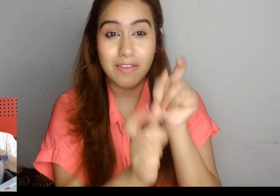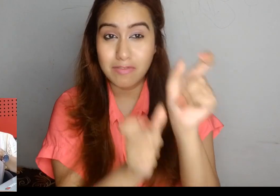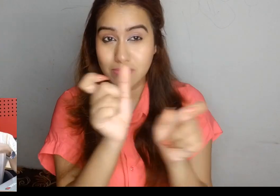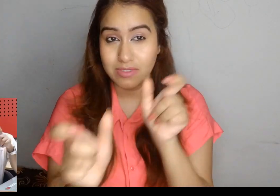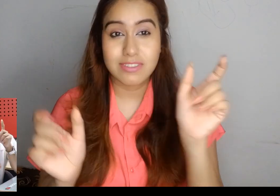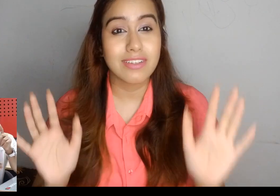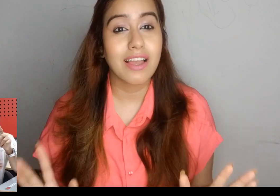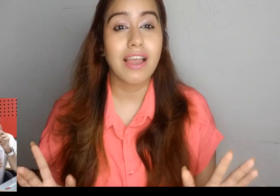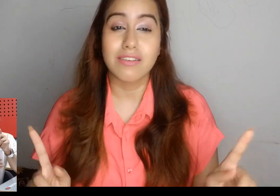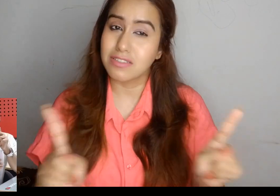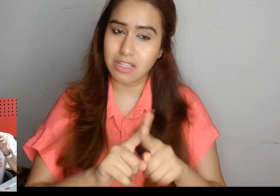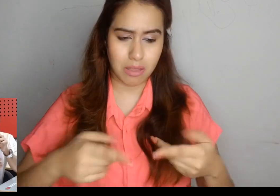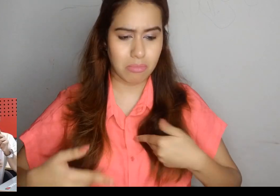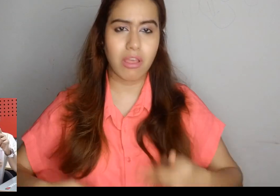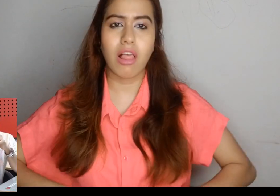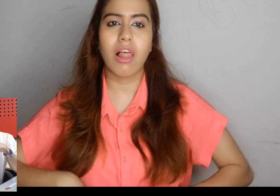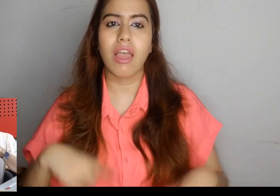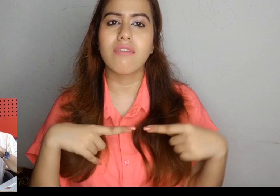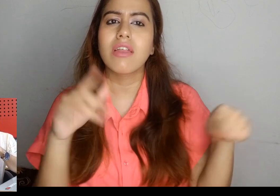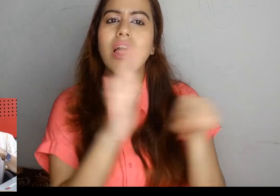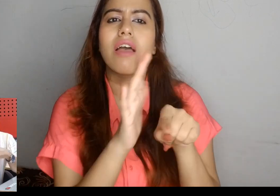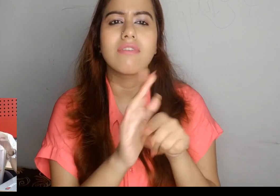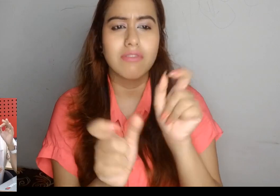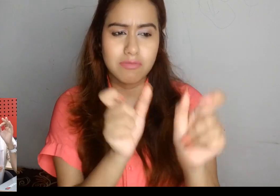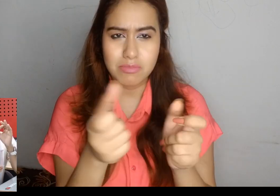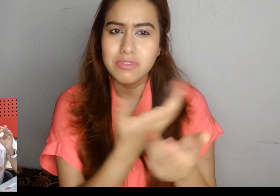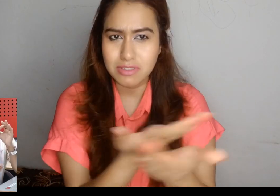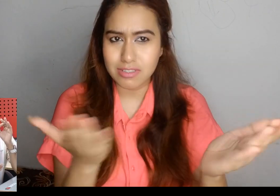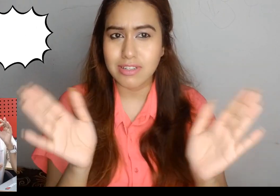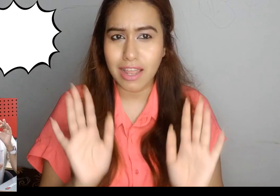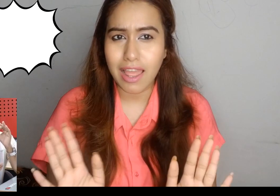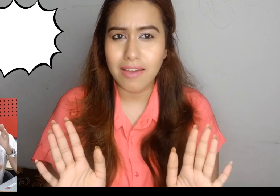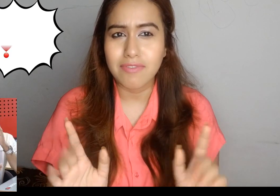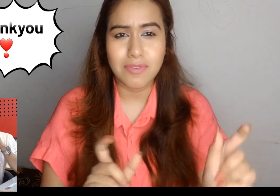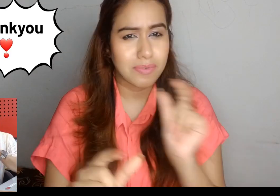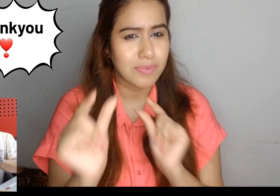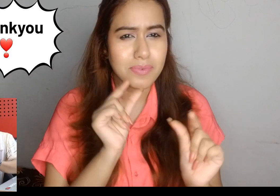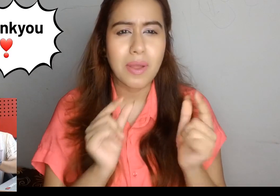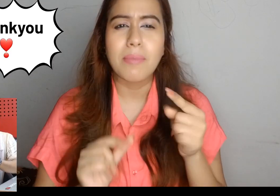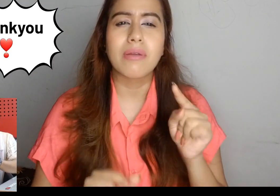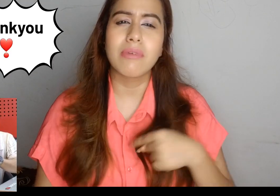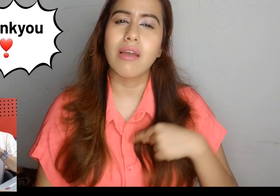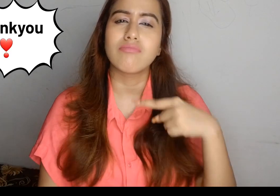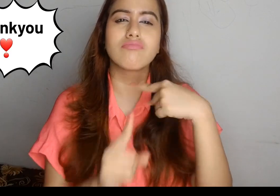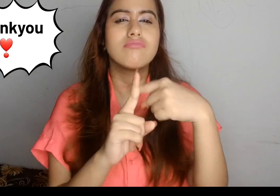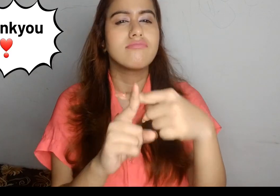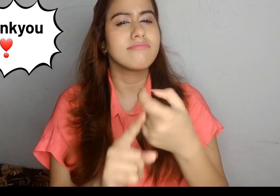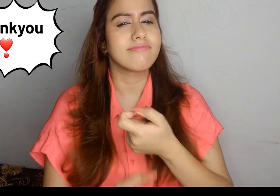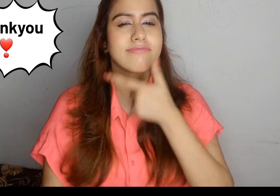की कोशिश करेंगे, लेकिन आपको कचरे का ट्रक नहीं बनना है, आपको एक बेहतरीन इंसान बनना है।